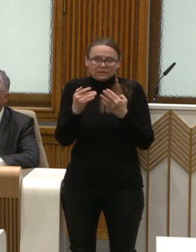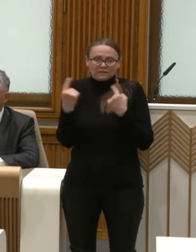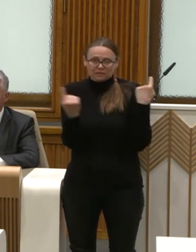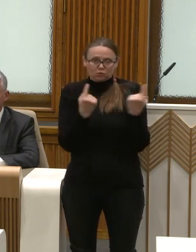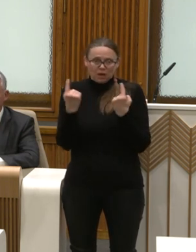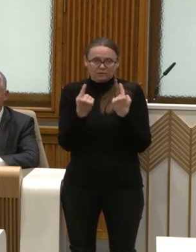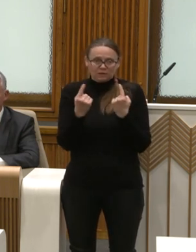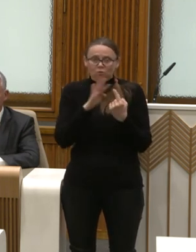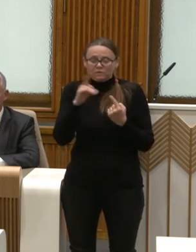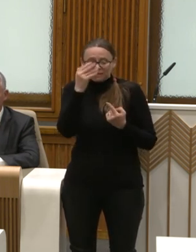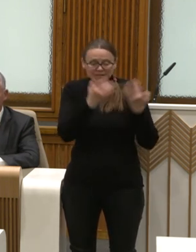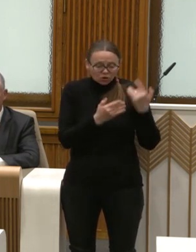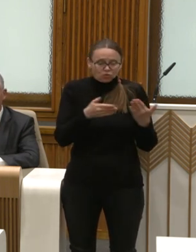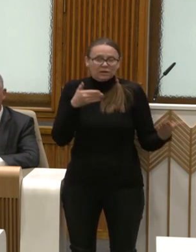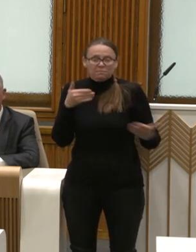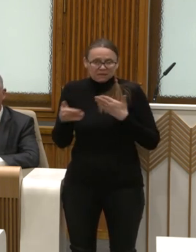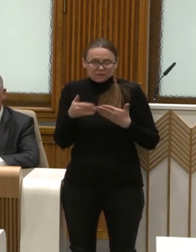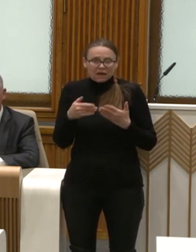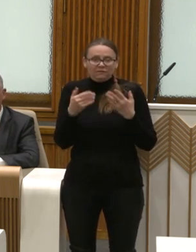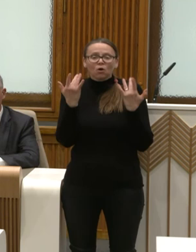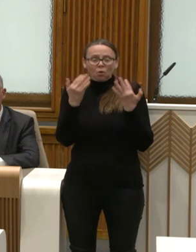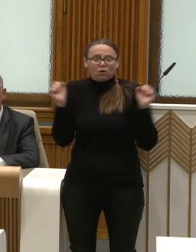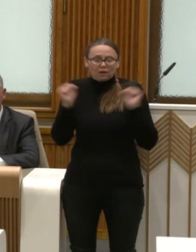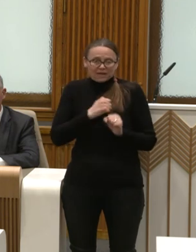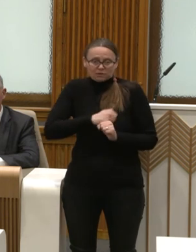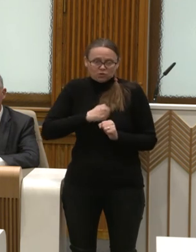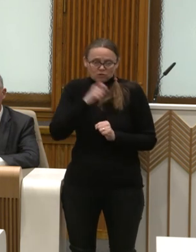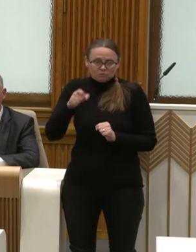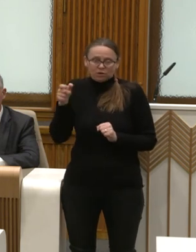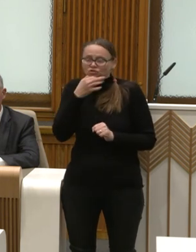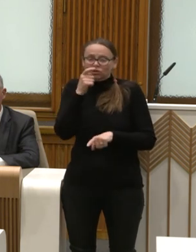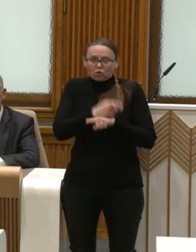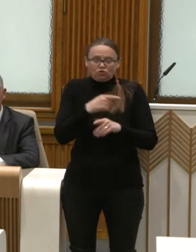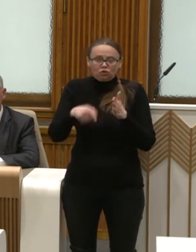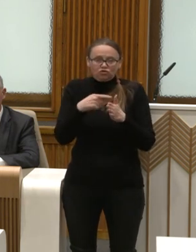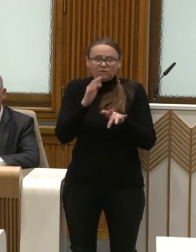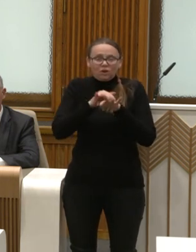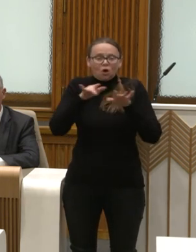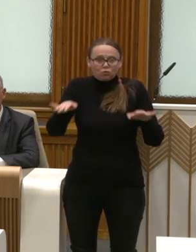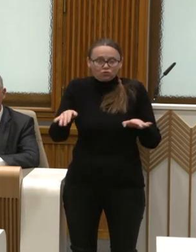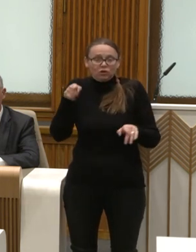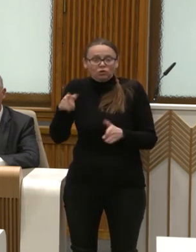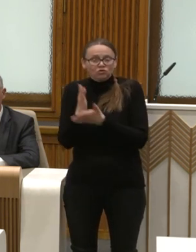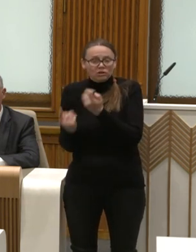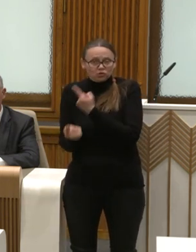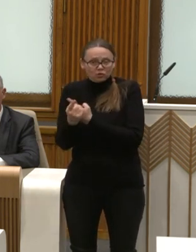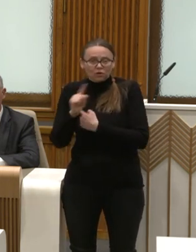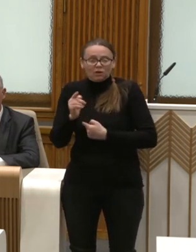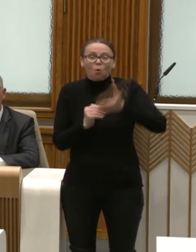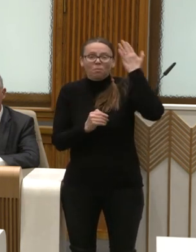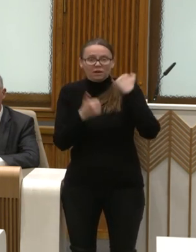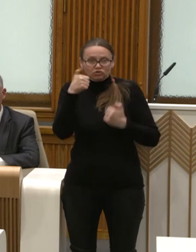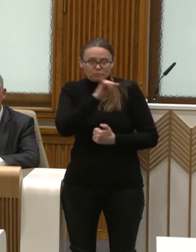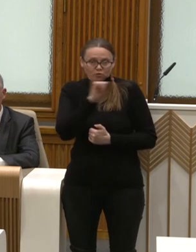primerjave, koliko jih resno zboli, če jih je določeno število okuženih. Ne. To se je že zgodilo in to ne v prejšnjem